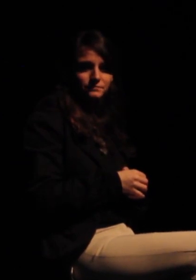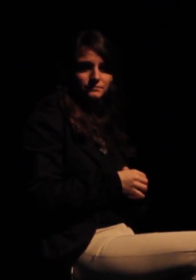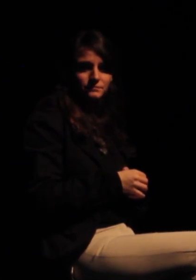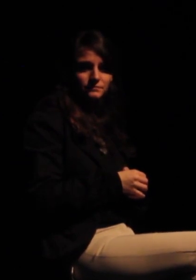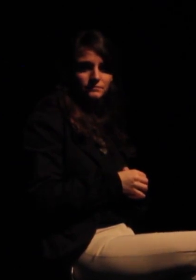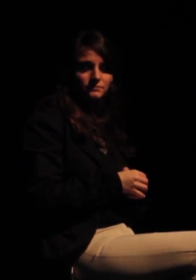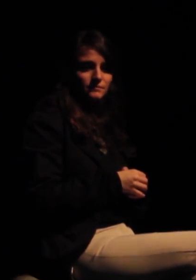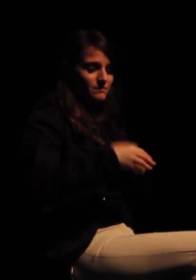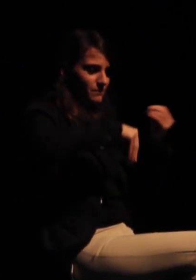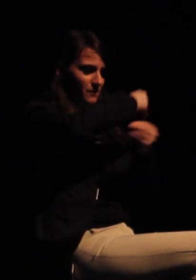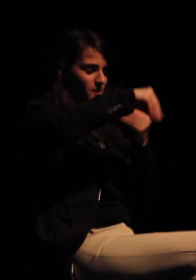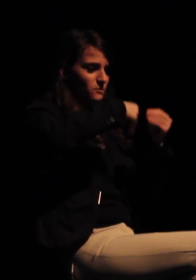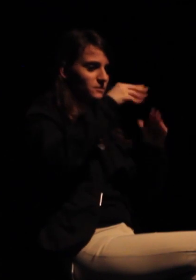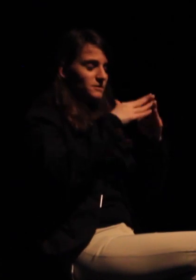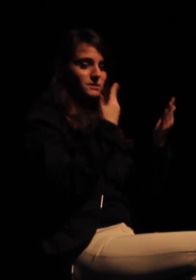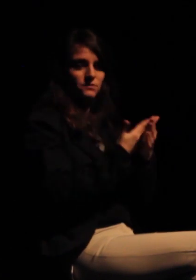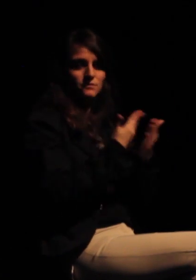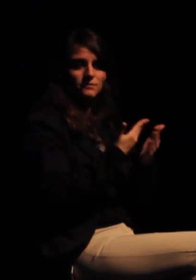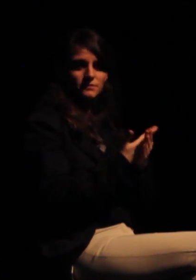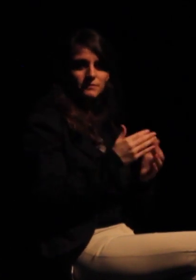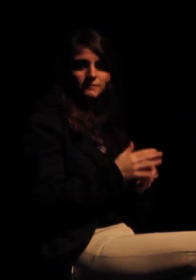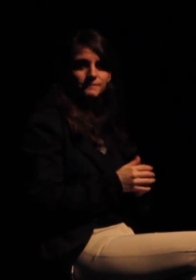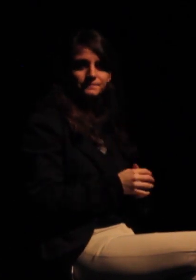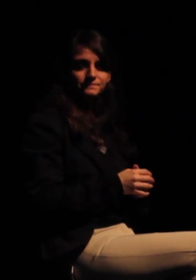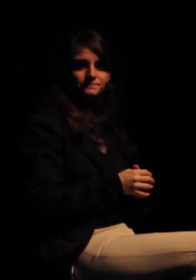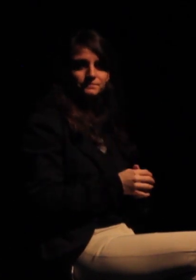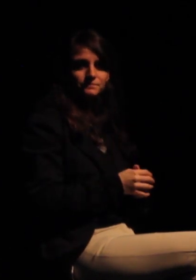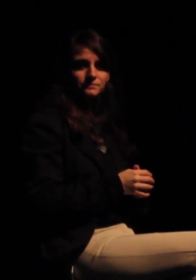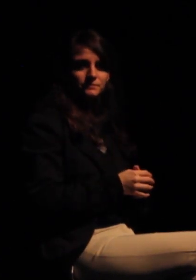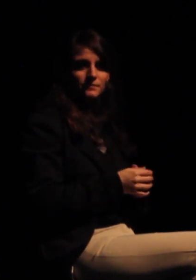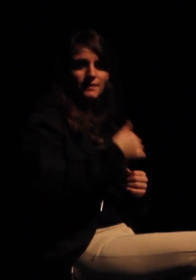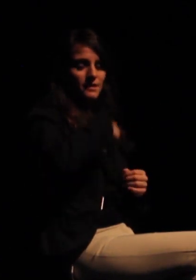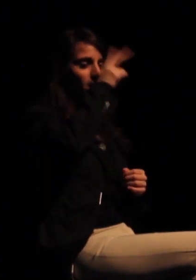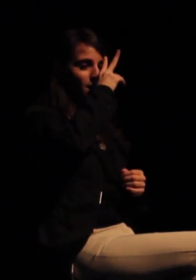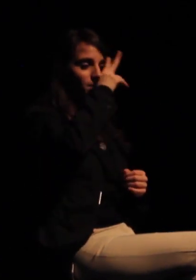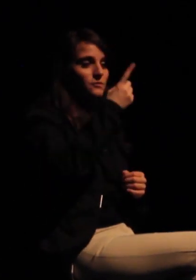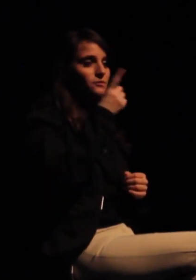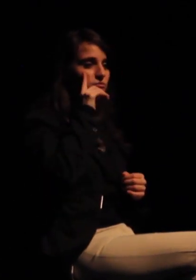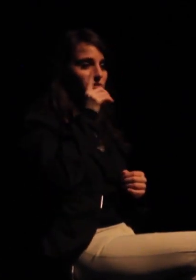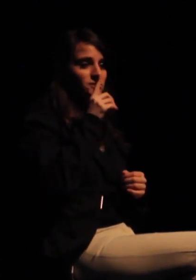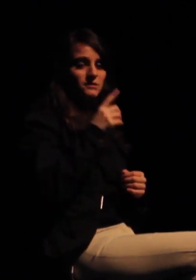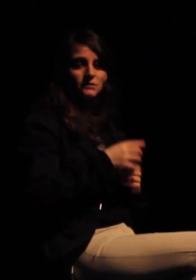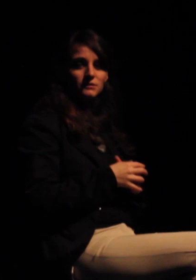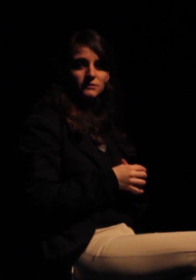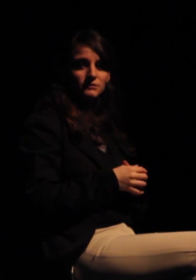balbúrdia, porque virou um balbúrdio o ensino. E eu lembro que um dia eu fiz